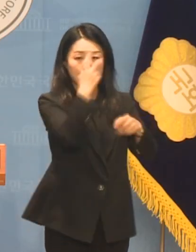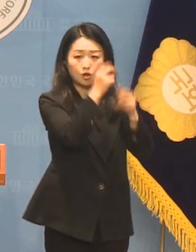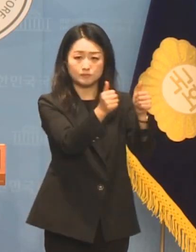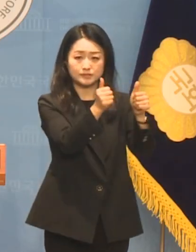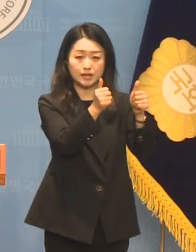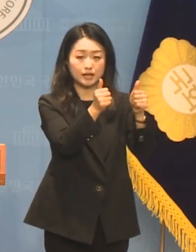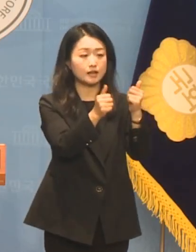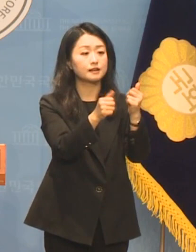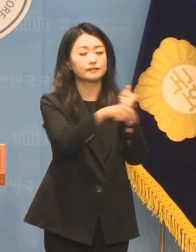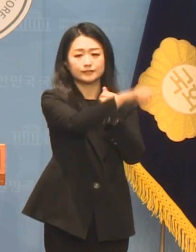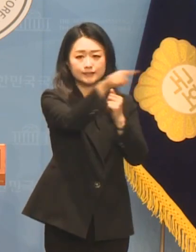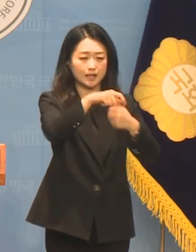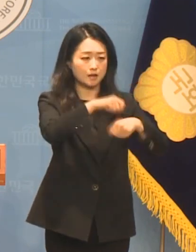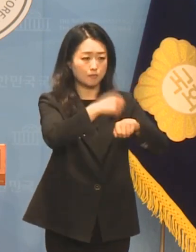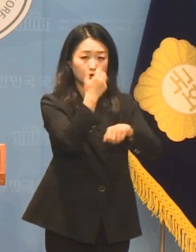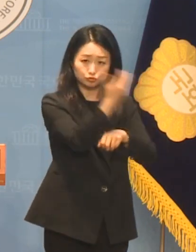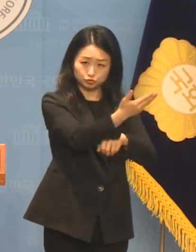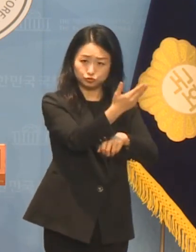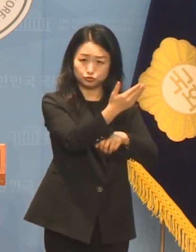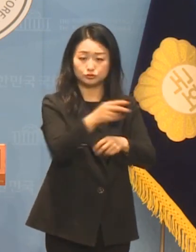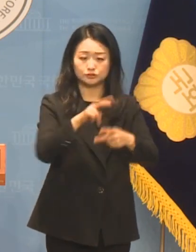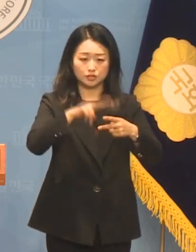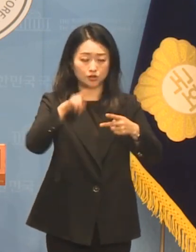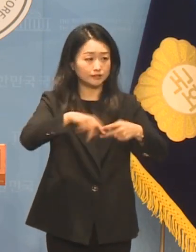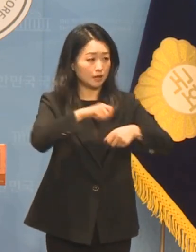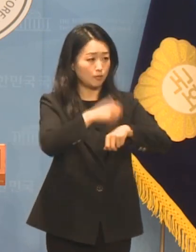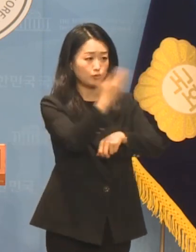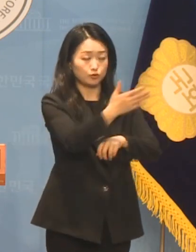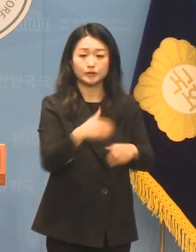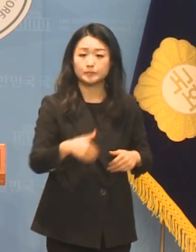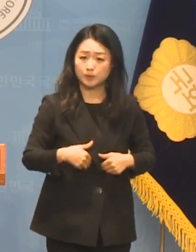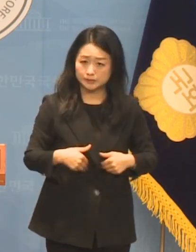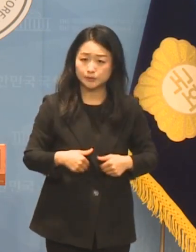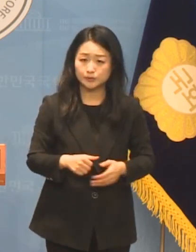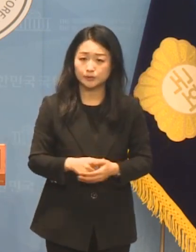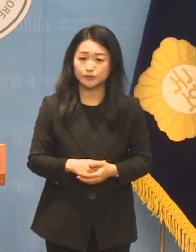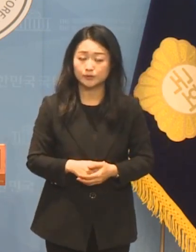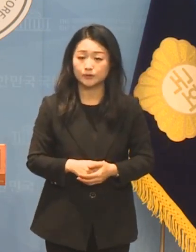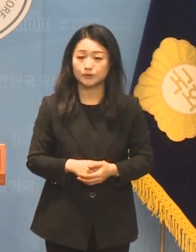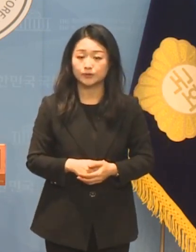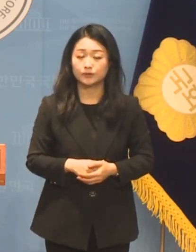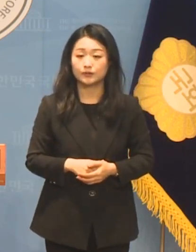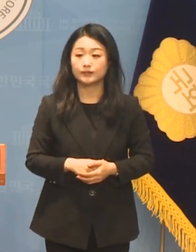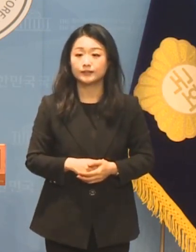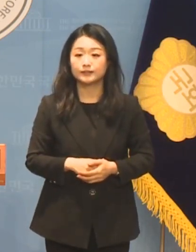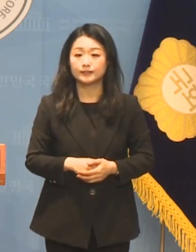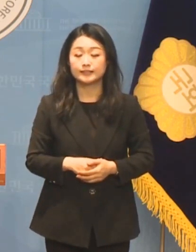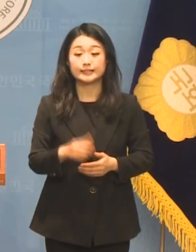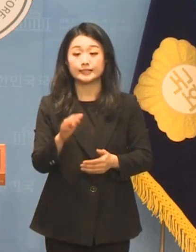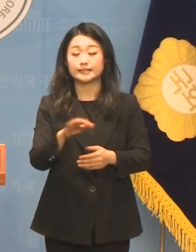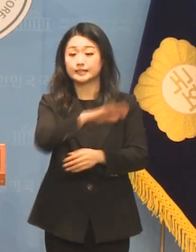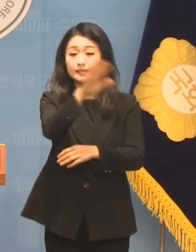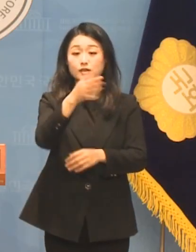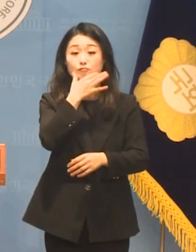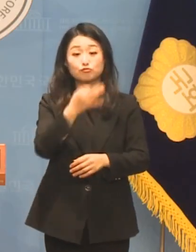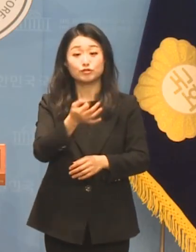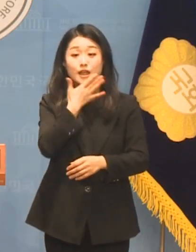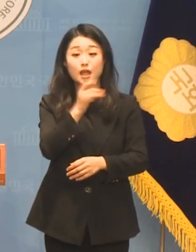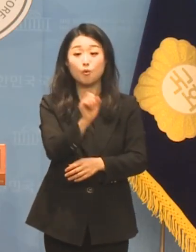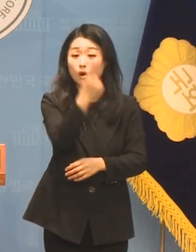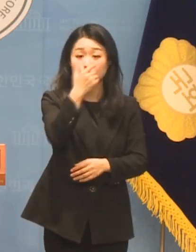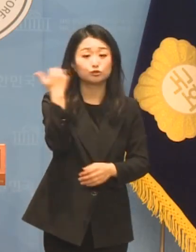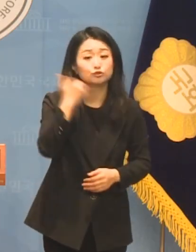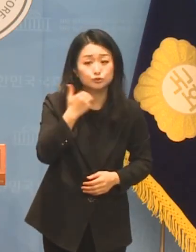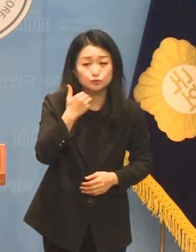하고 민형사상 상응한 책임을 져야 할 것입니다. 이 모든 불행의